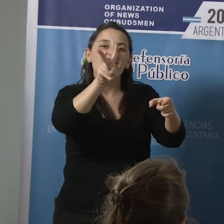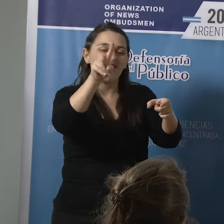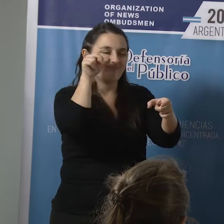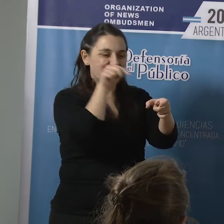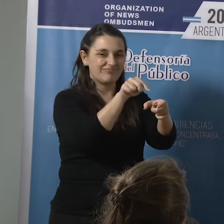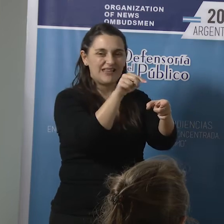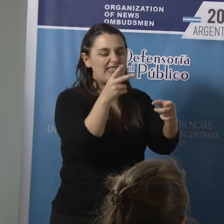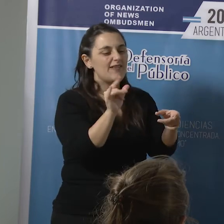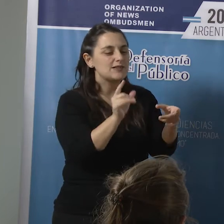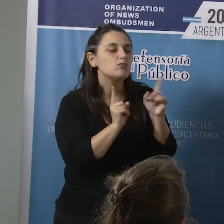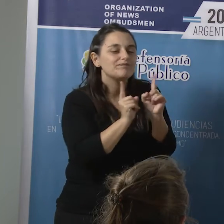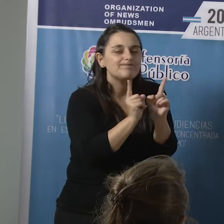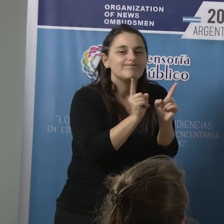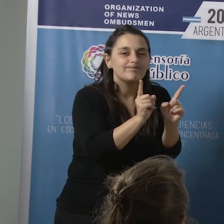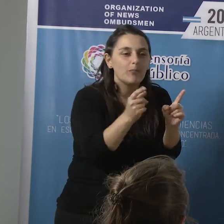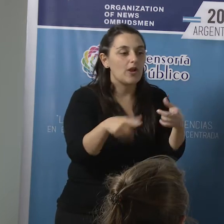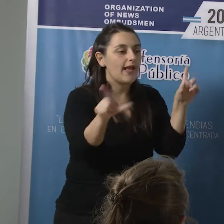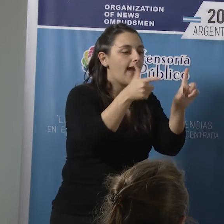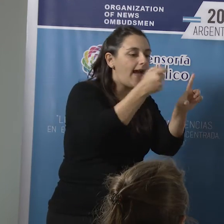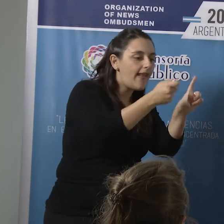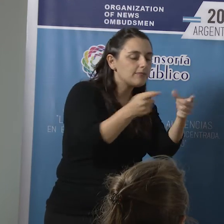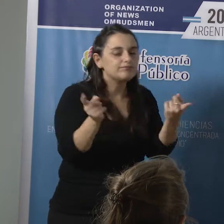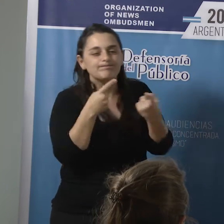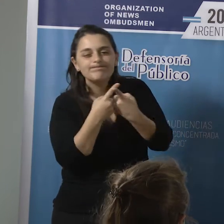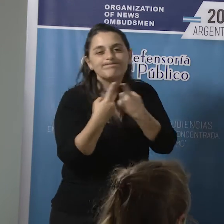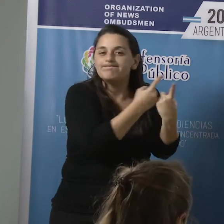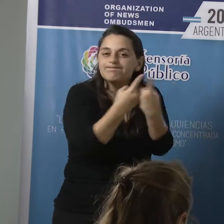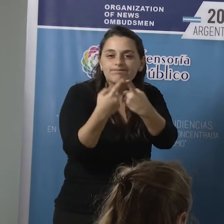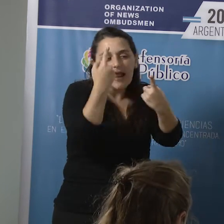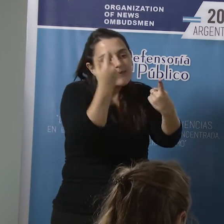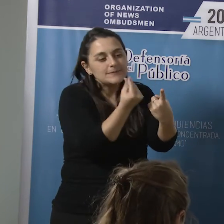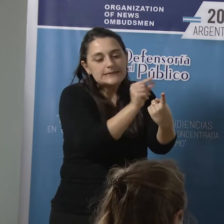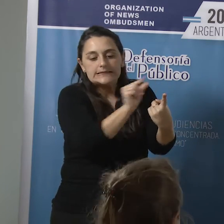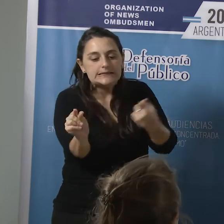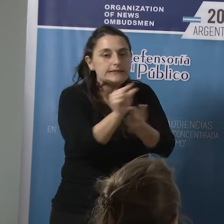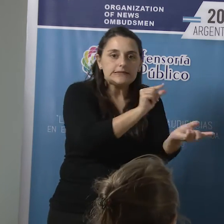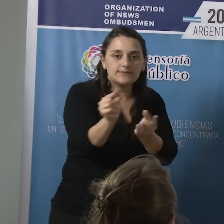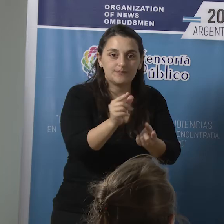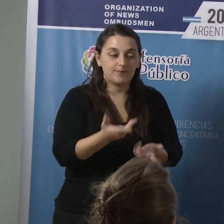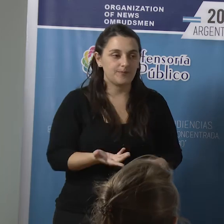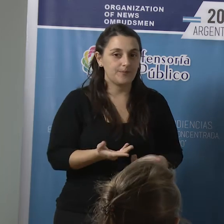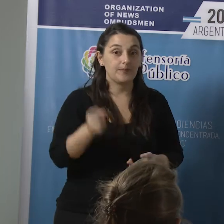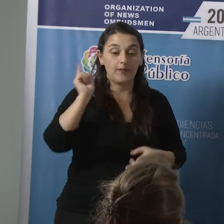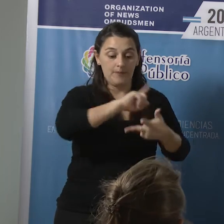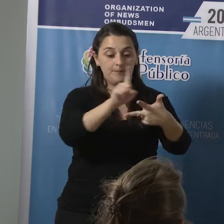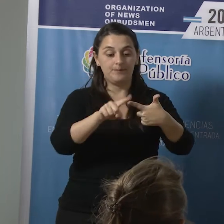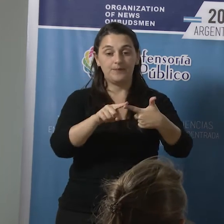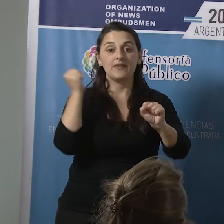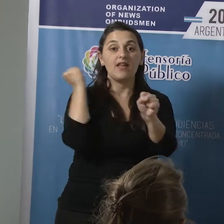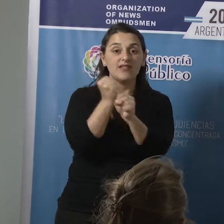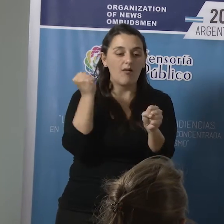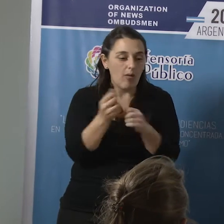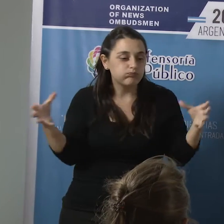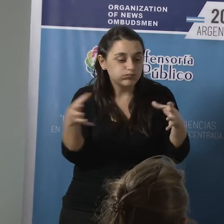difícil y es casi estar peleando con el canal para la distribución de los recursos. Bien. La falta de trabajo conjunto del organismo